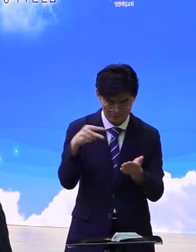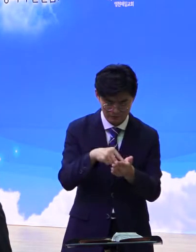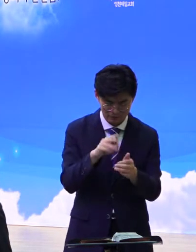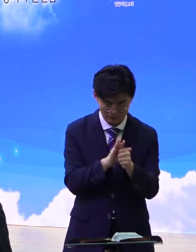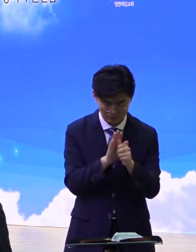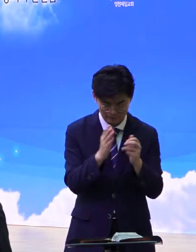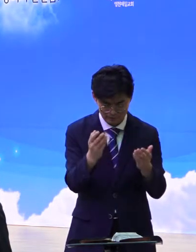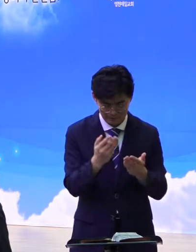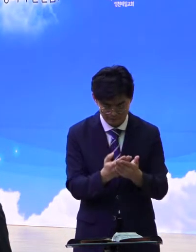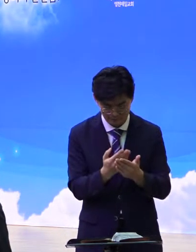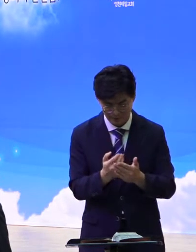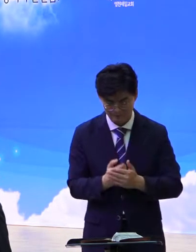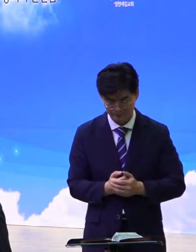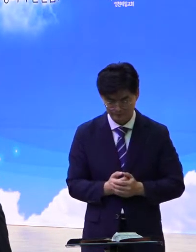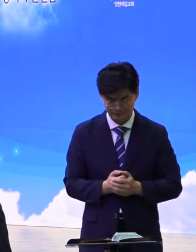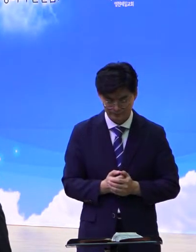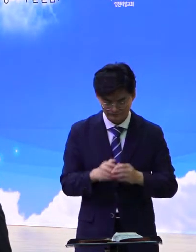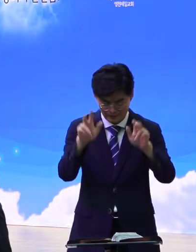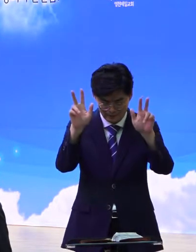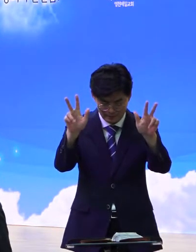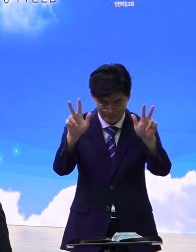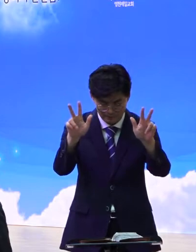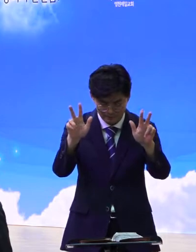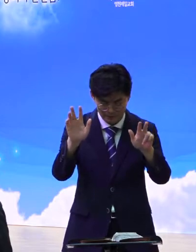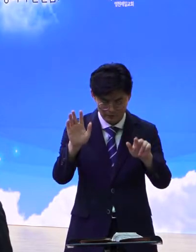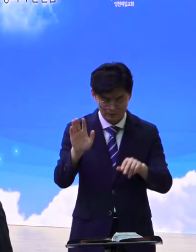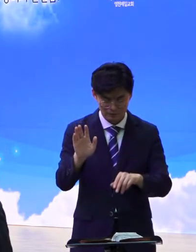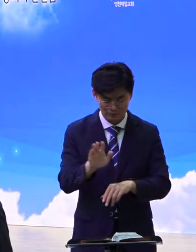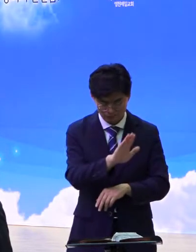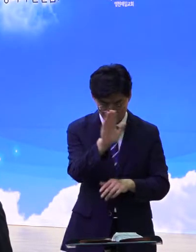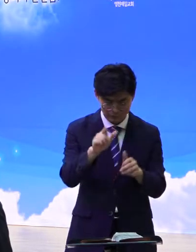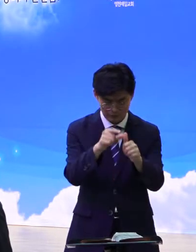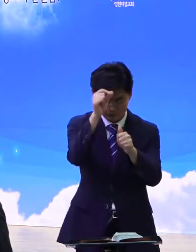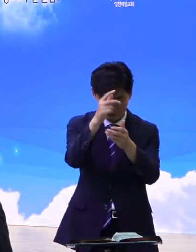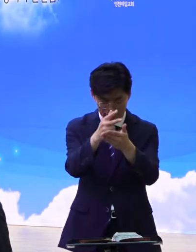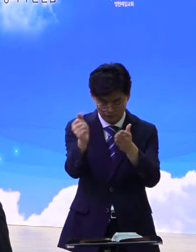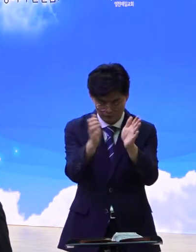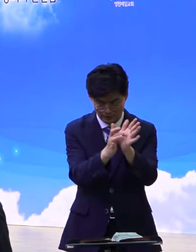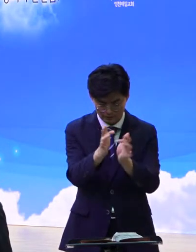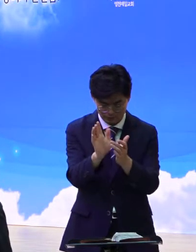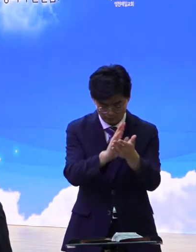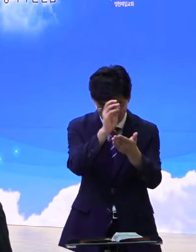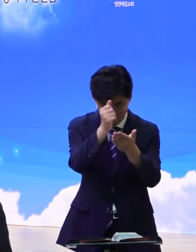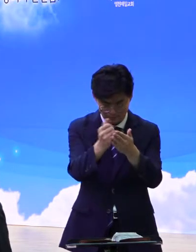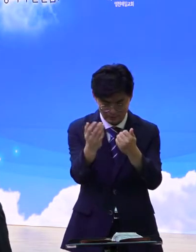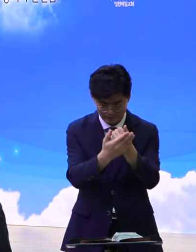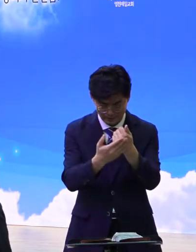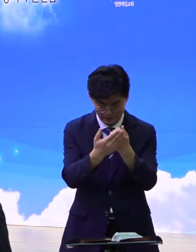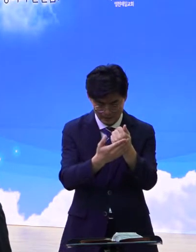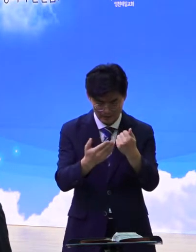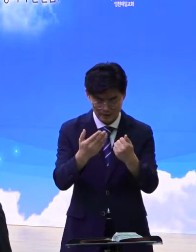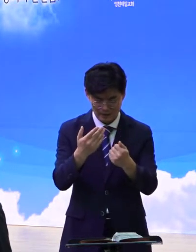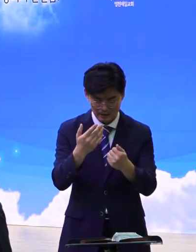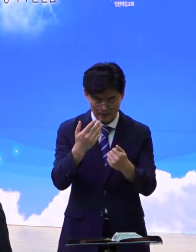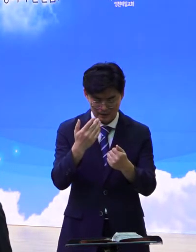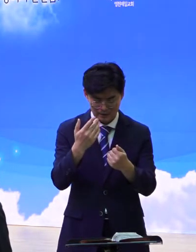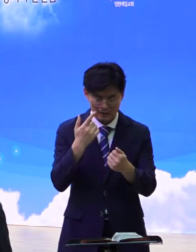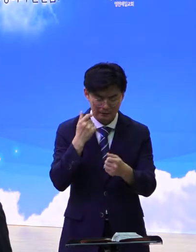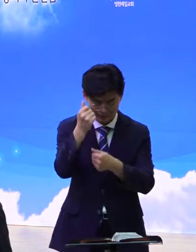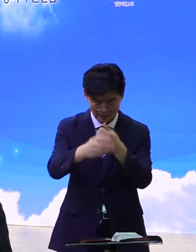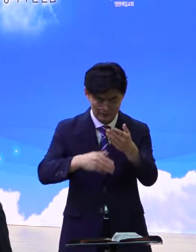하여 주시옵소서. 이제는 우리 구주 예수 그리스도의 은혜와 하나님